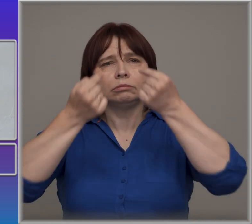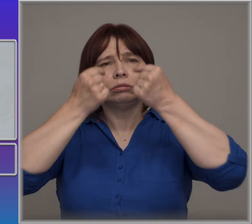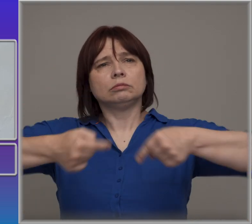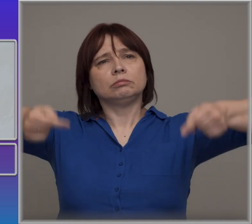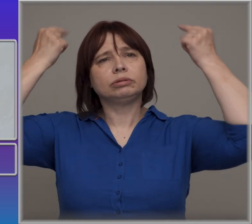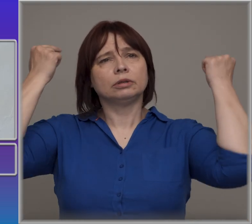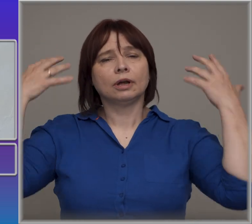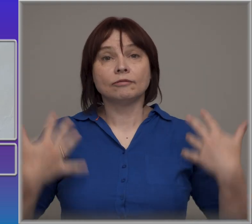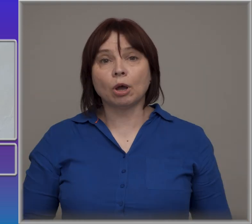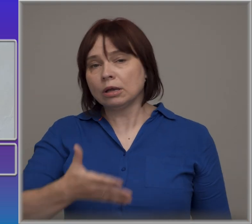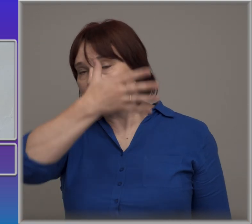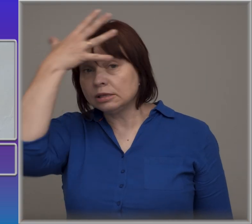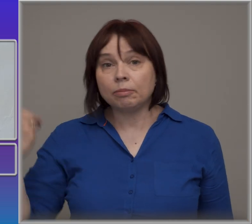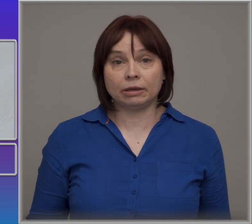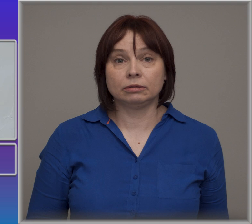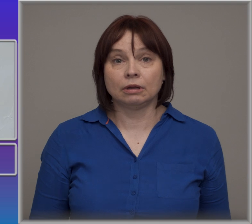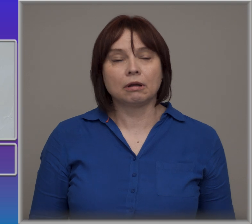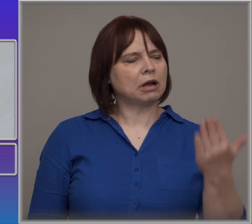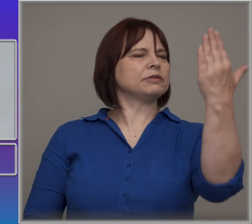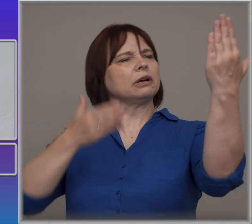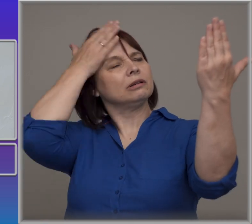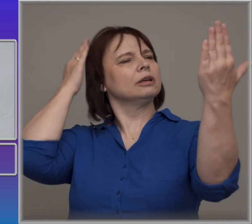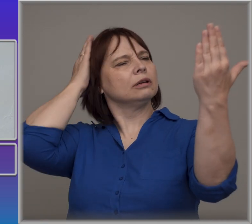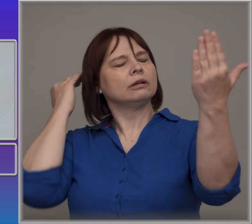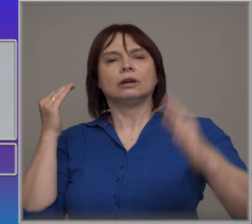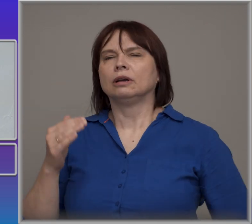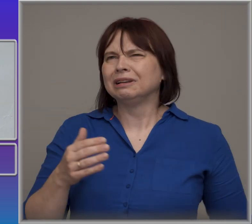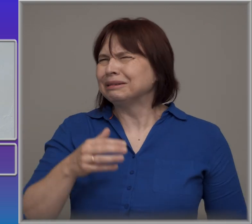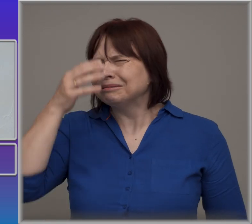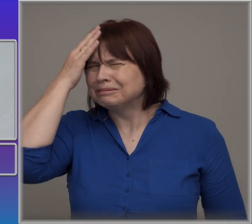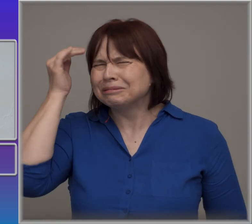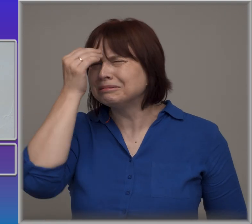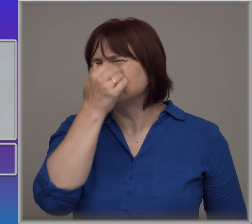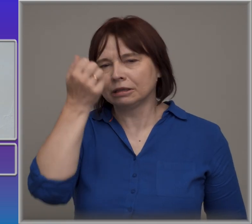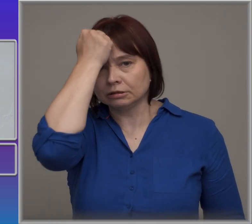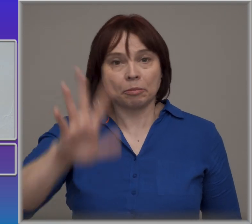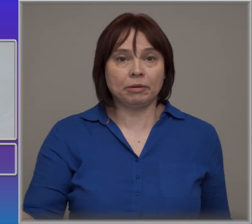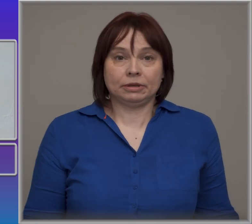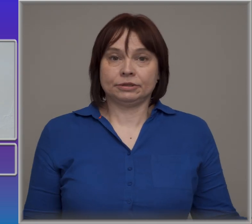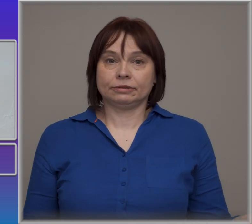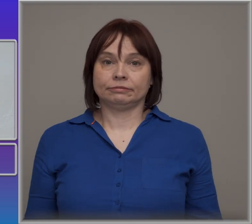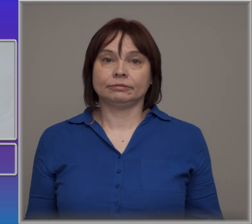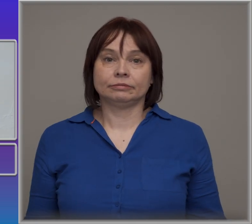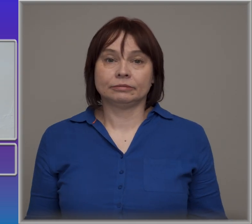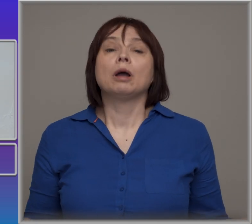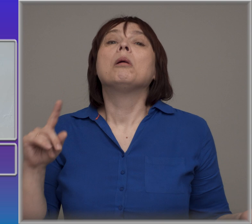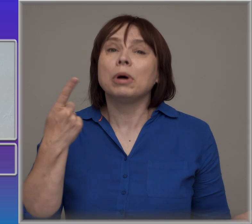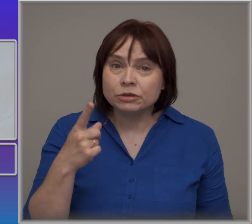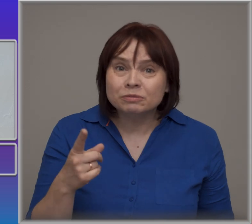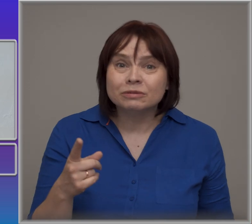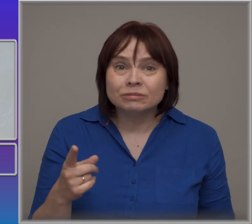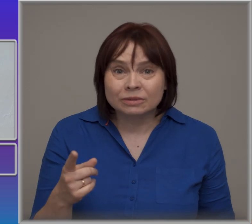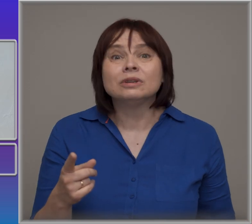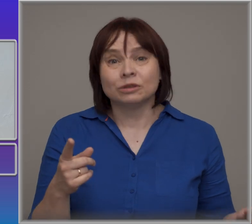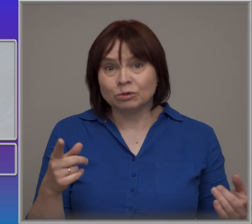своего, отошел и забыл. Почему такое сравнение? Потому что действительно так и есть. Мы